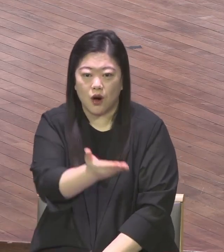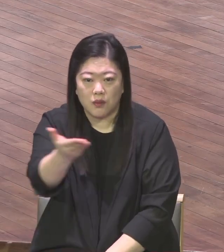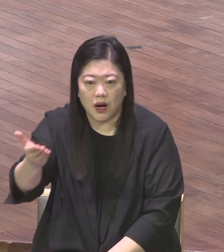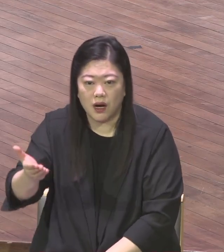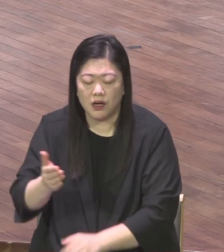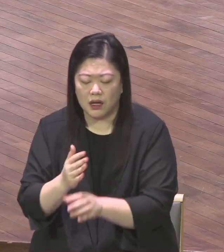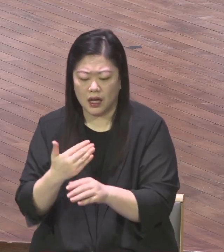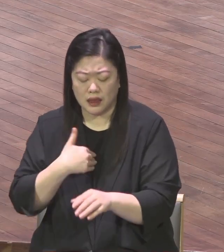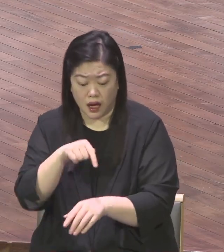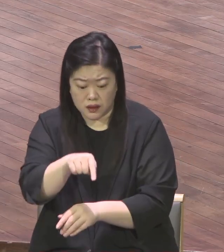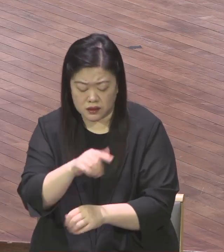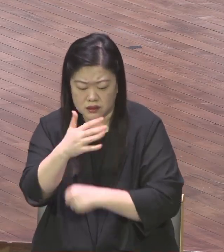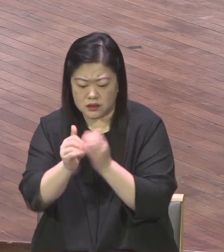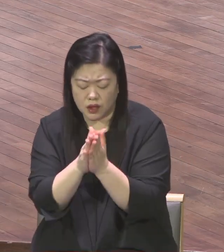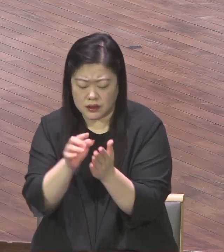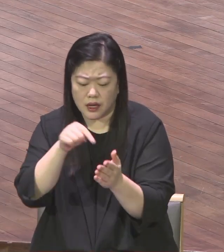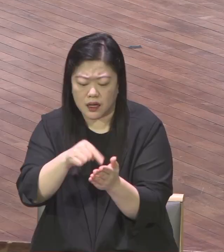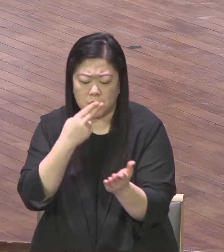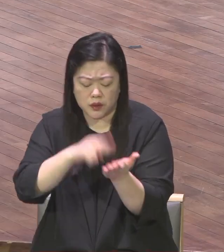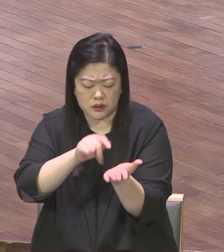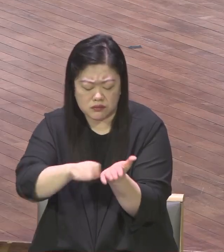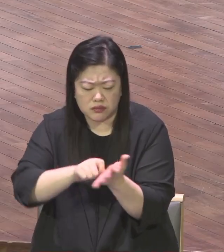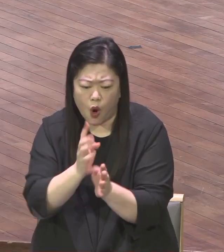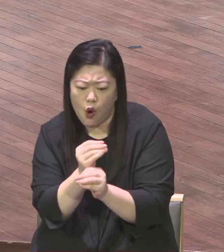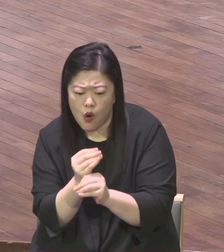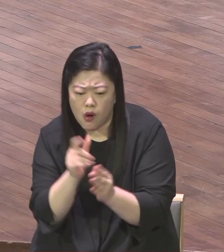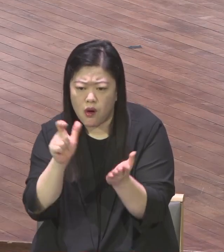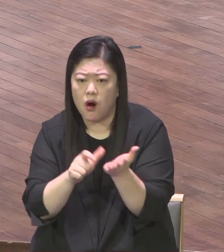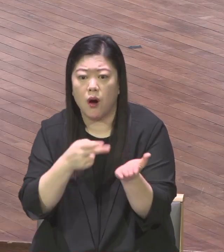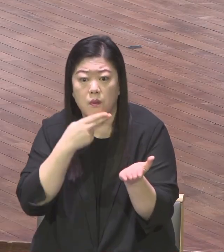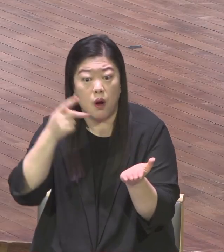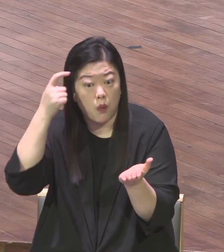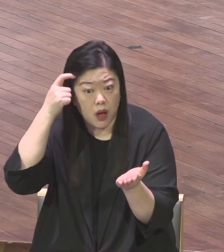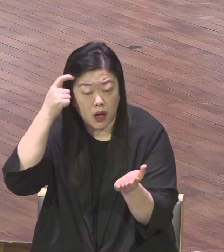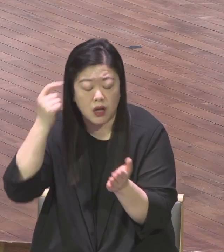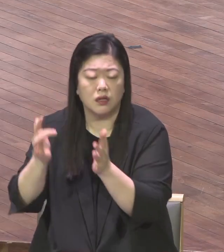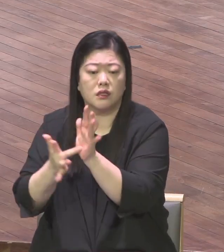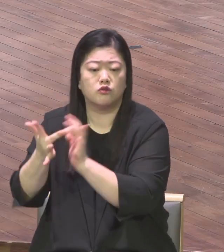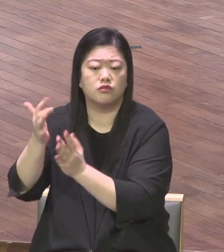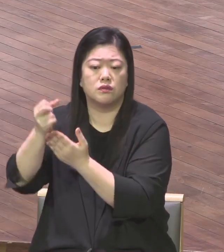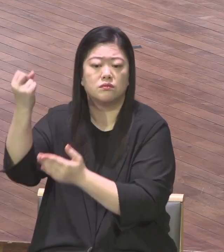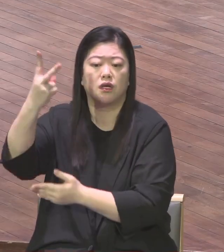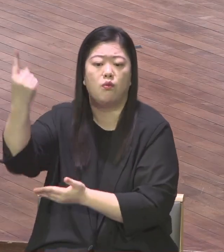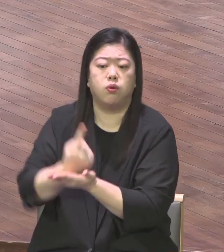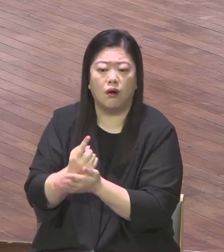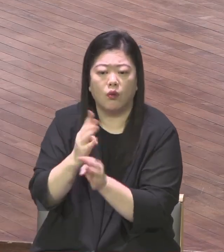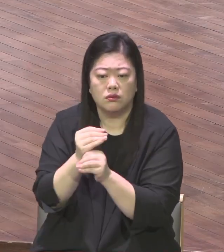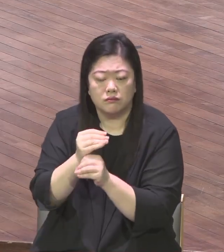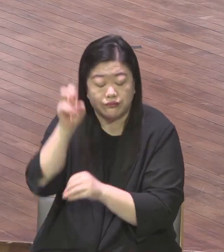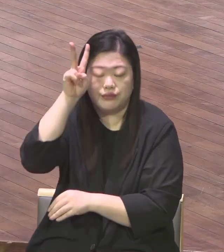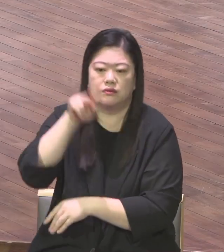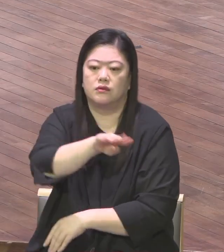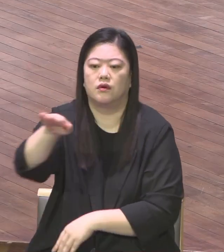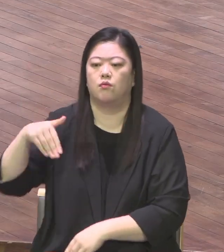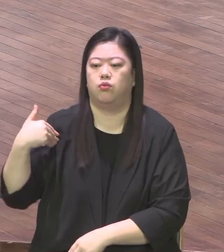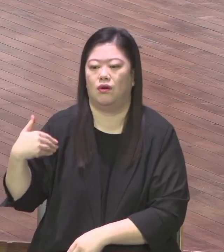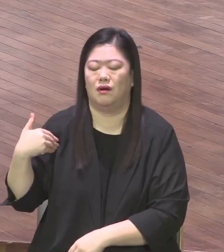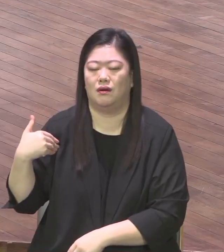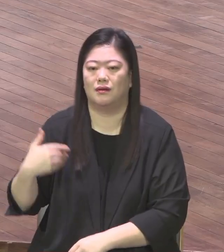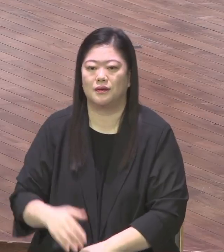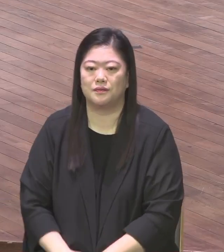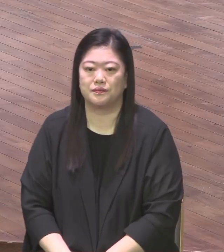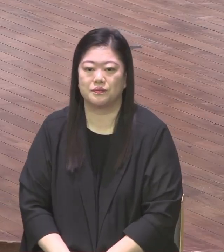시기에 관하여는 너희에게 쓸 것이 없음은 주의 날이 밤에 도둑같이 이룰 줄을 너희 자신이 자세히 알기